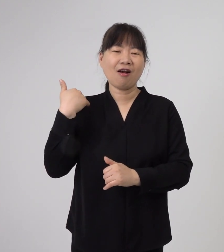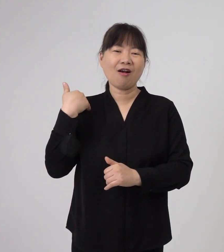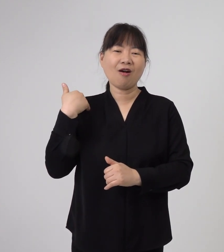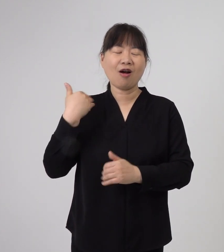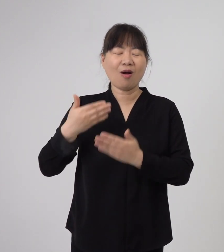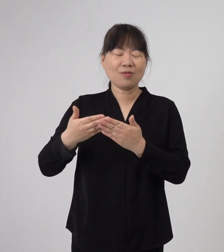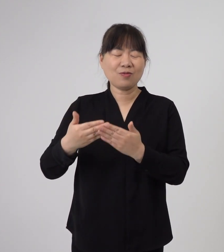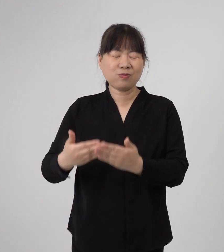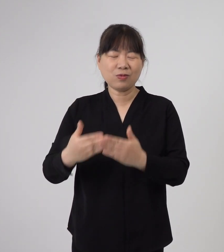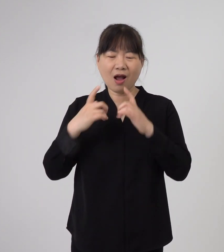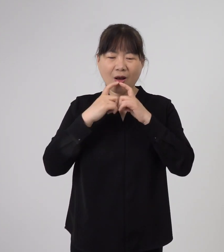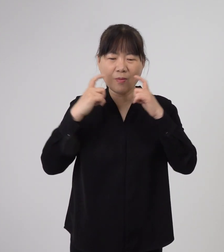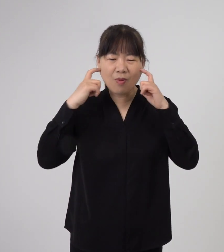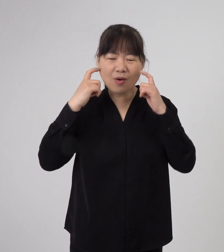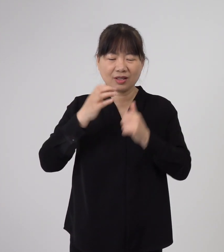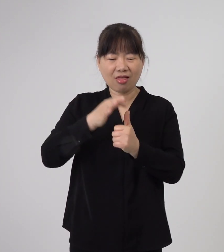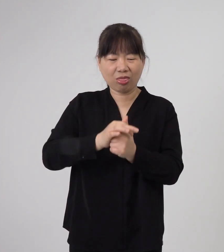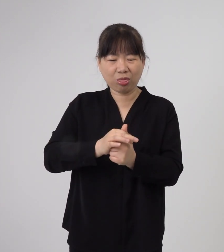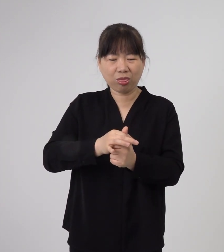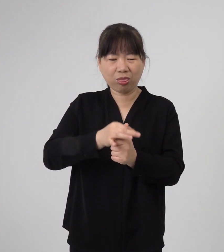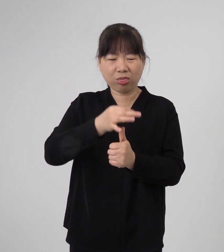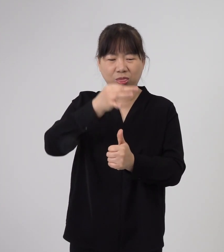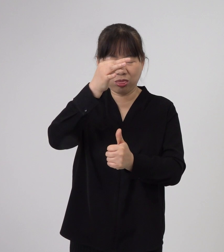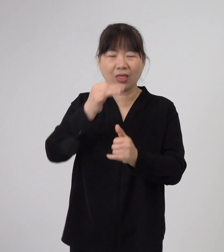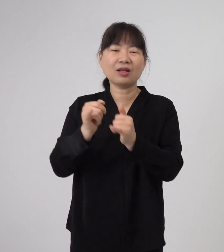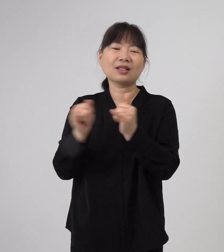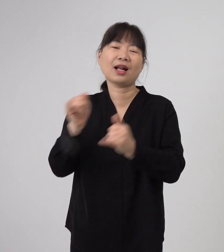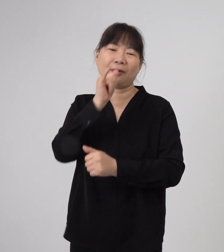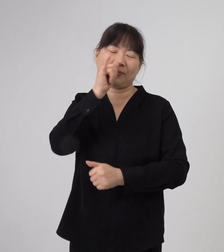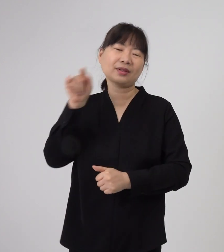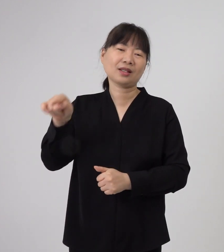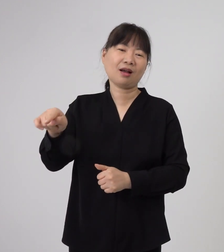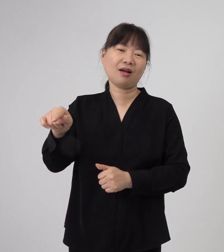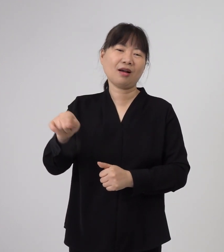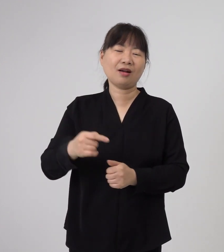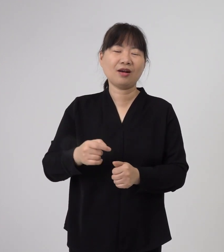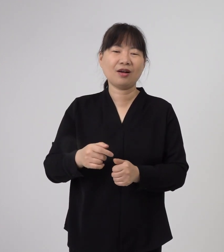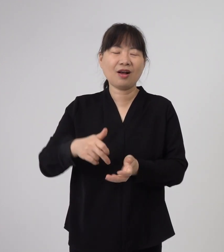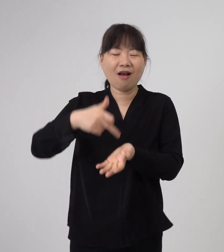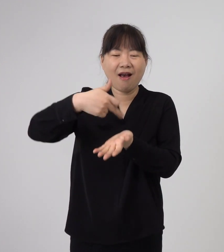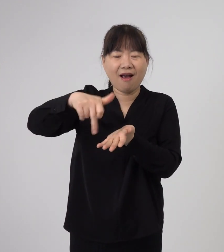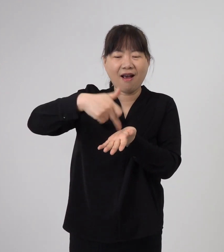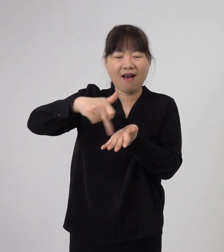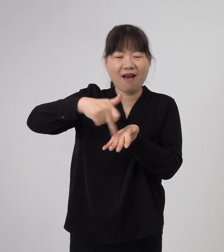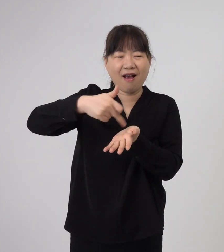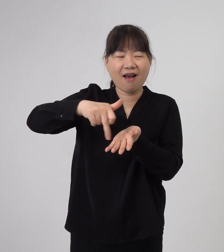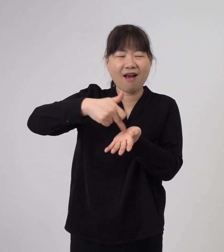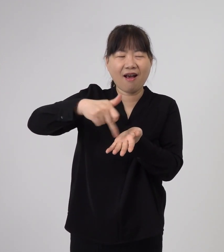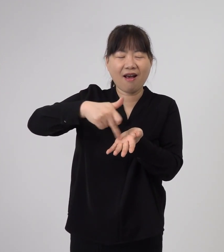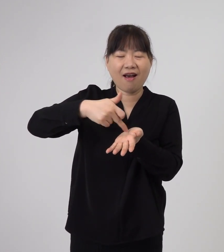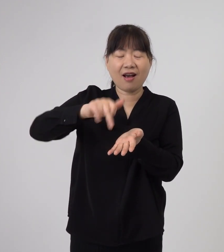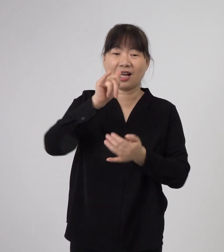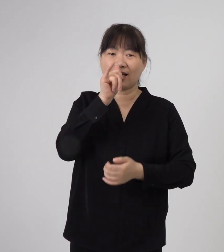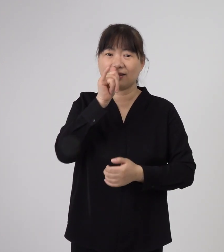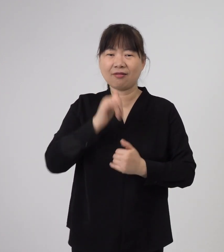무거운 멍에를 얹어요. 계속 수시로 카톡하고.